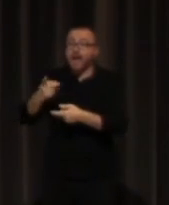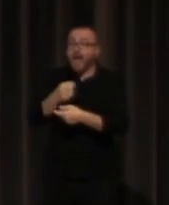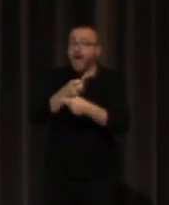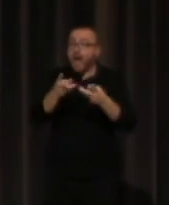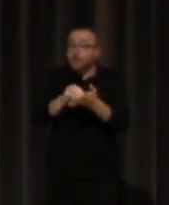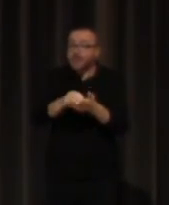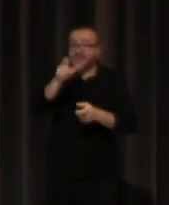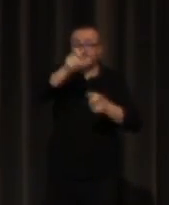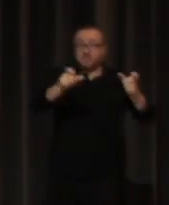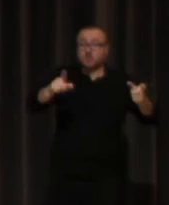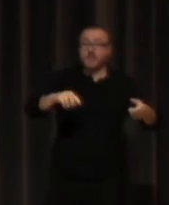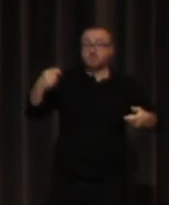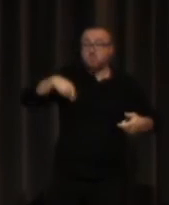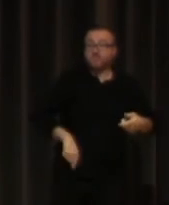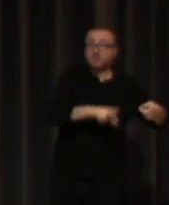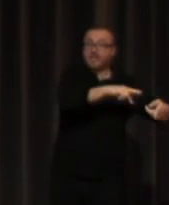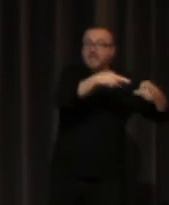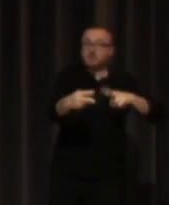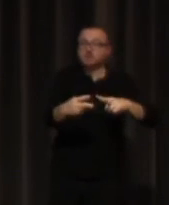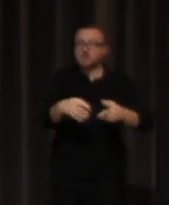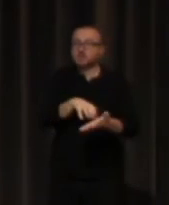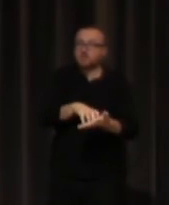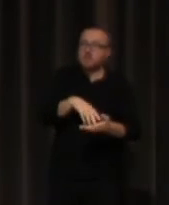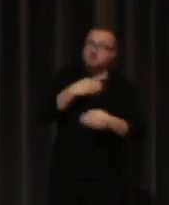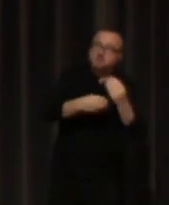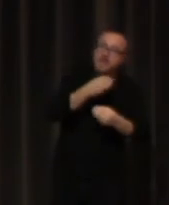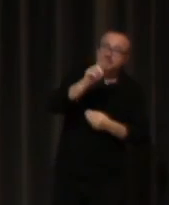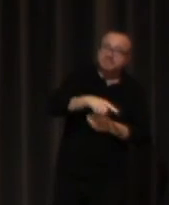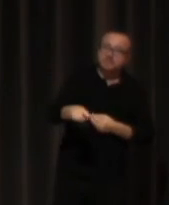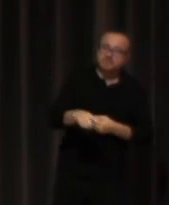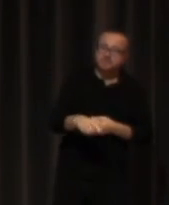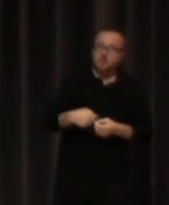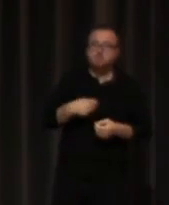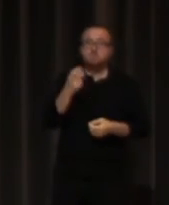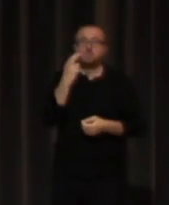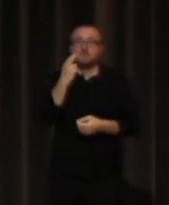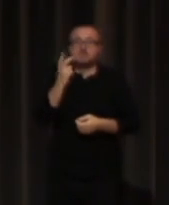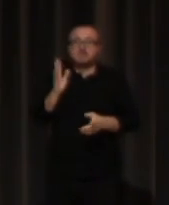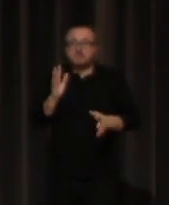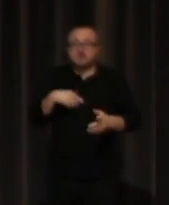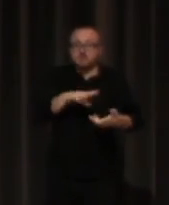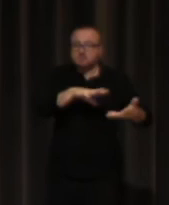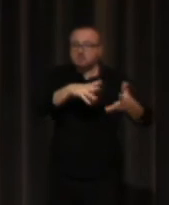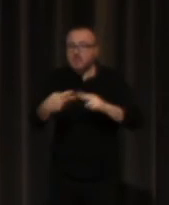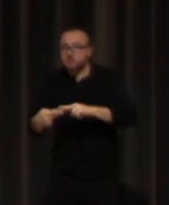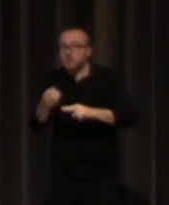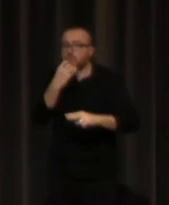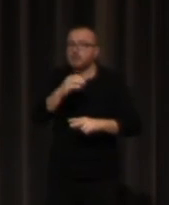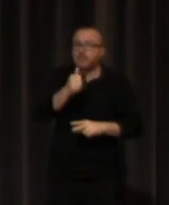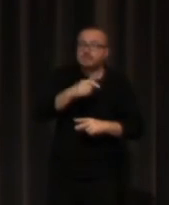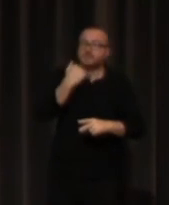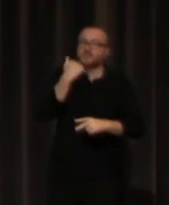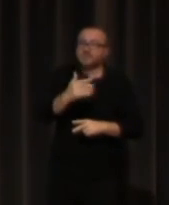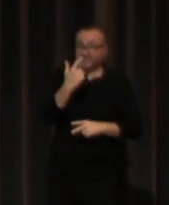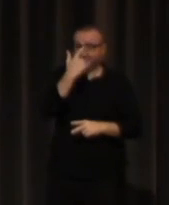neguit fer-ho o no fer-ho. Doncs mira, si no, t'imagines que fas això i també serveix, no?, per poder seguir endavant.